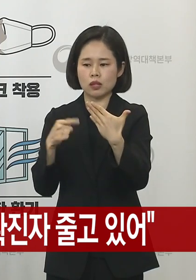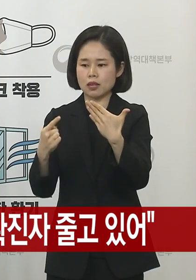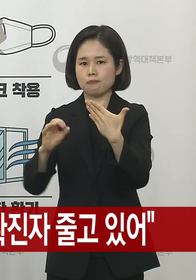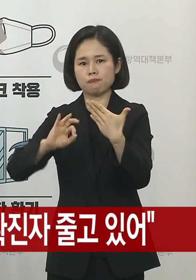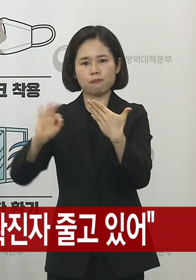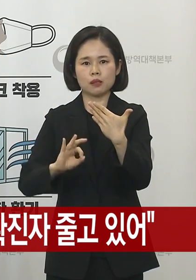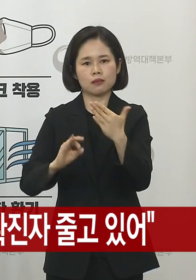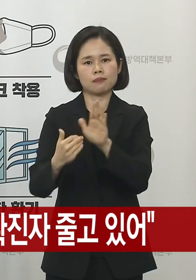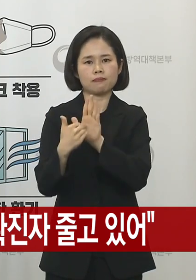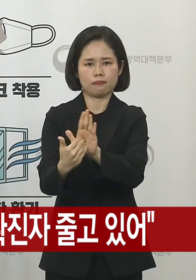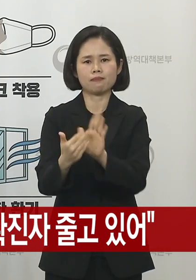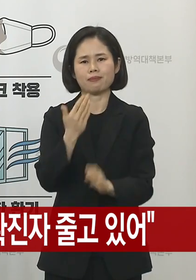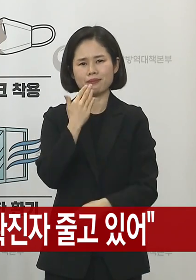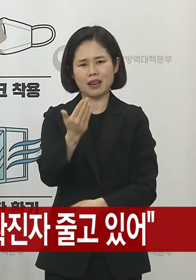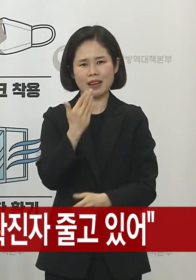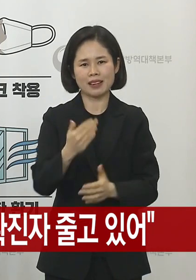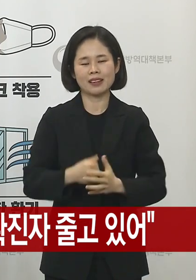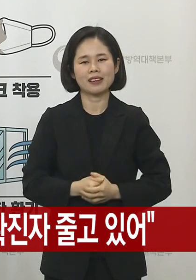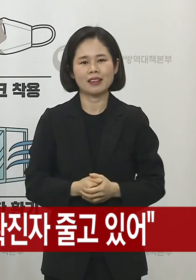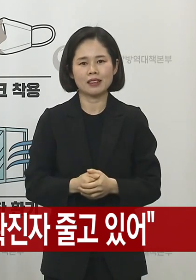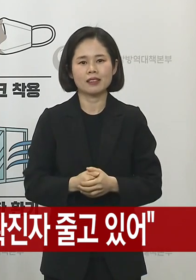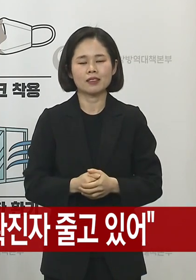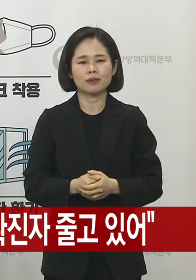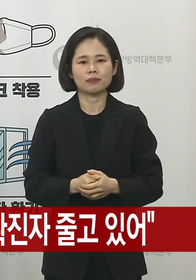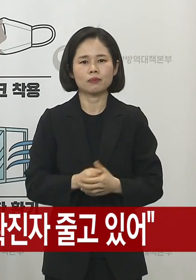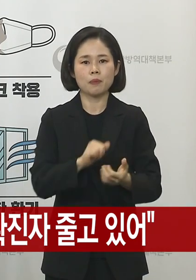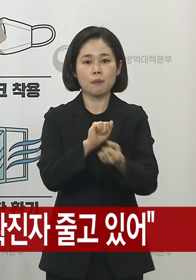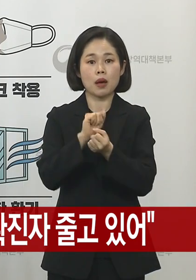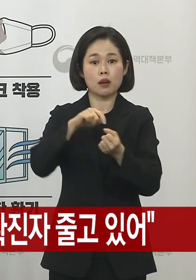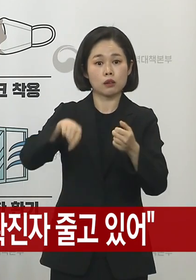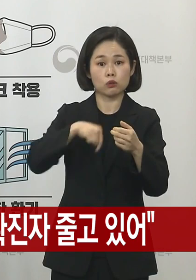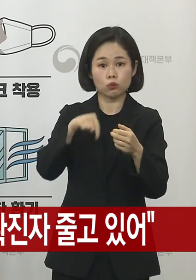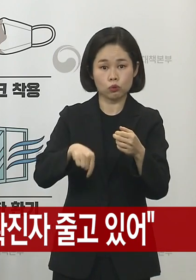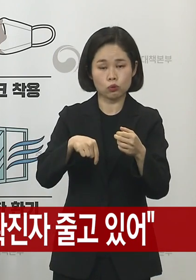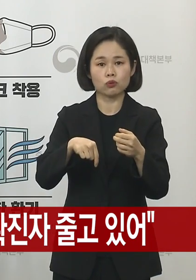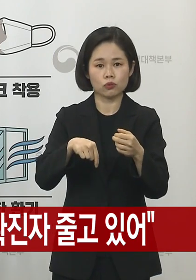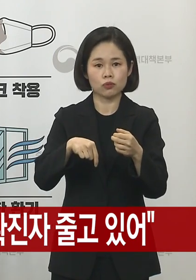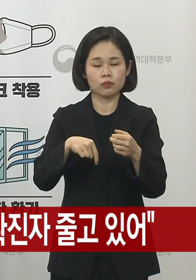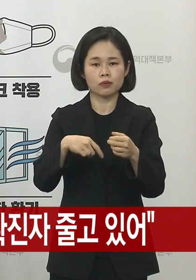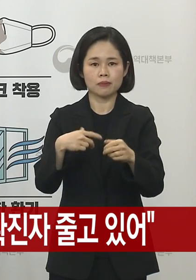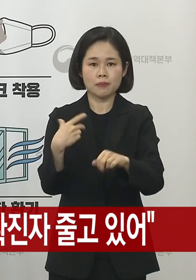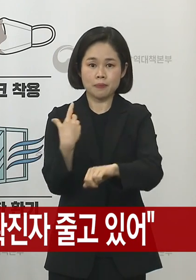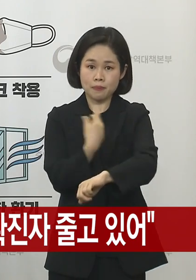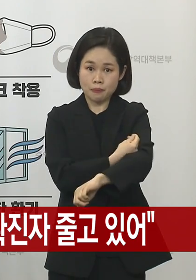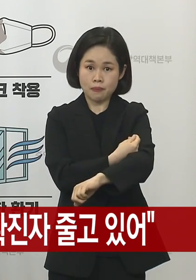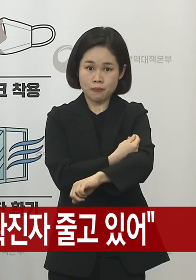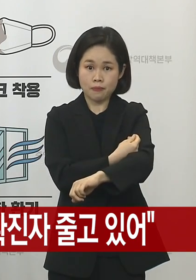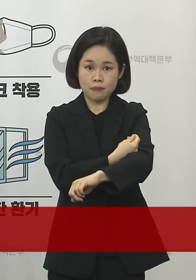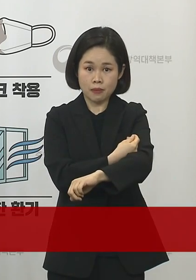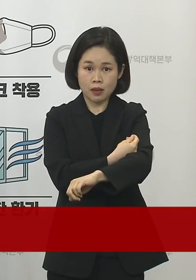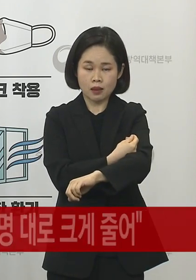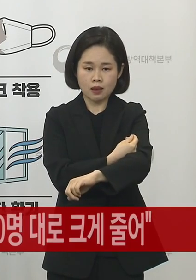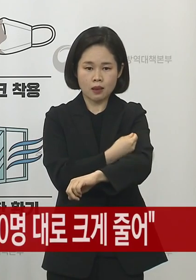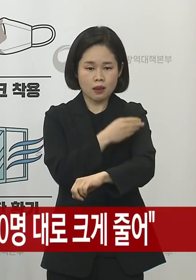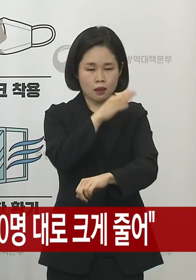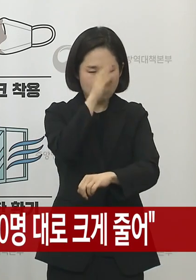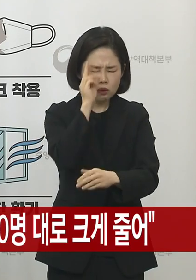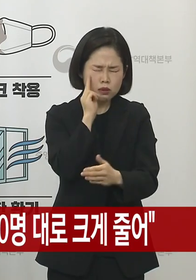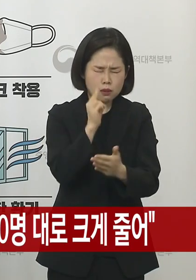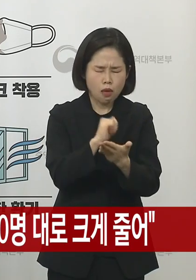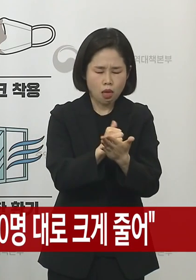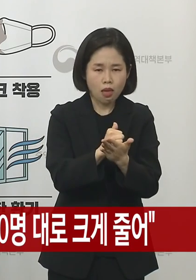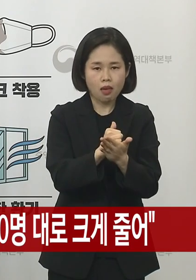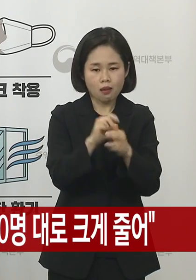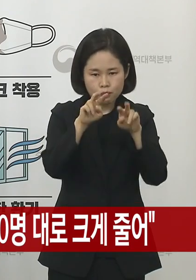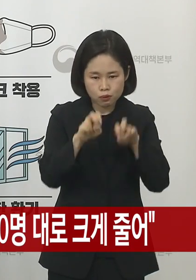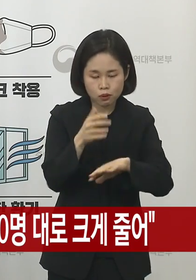99.1%까지 낮아지는 것으로 나타났습니다. 또한 확진자 중 코로나19 예방접종력에 따른 중증 진행 위험을 분석한